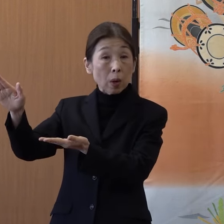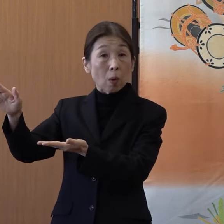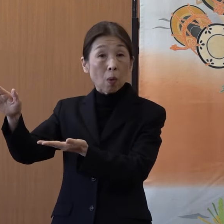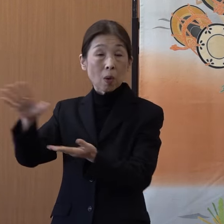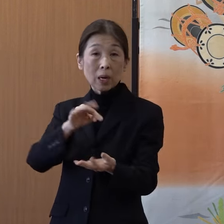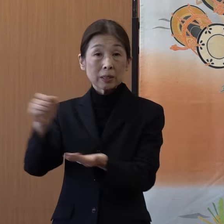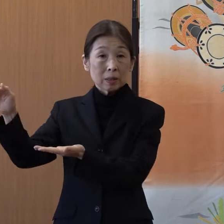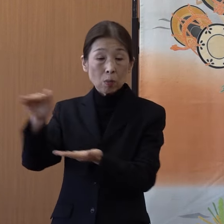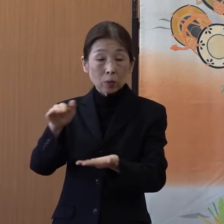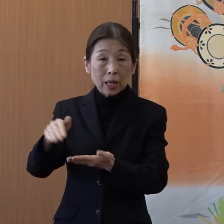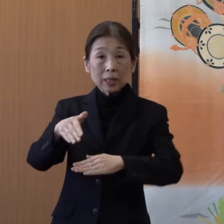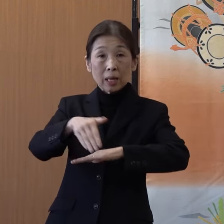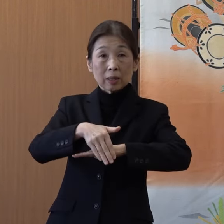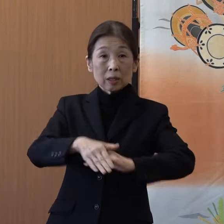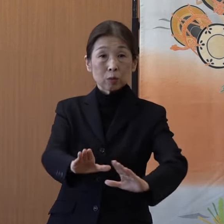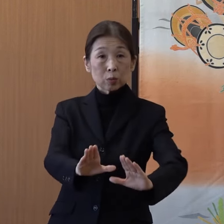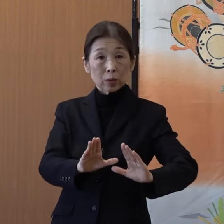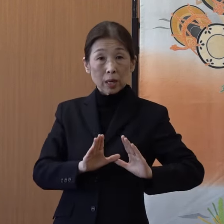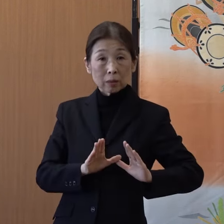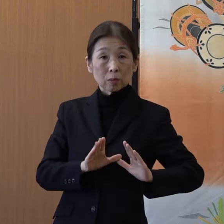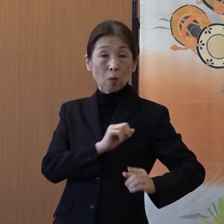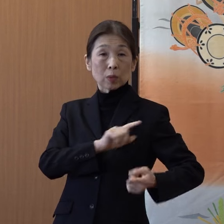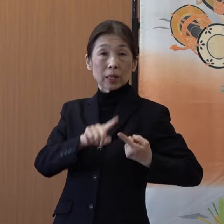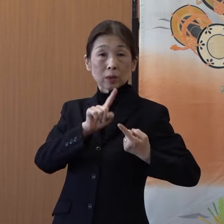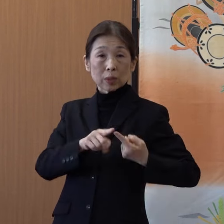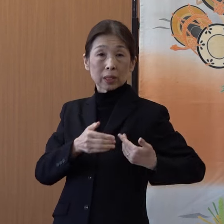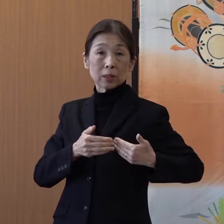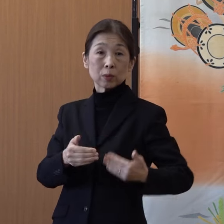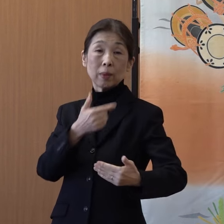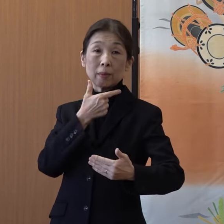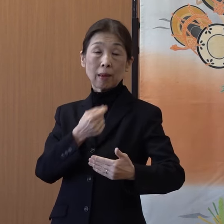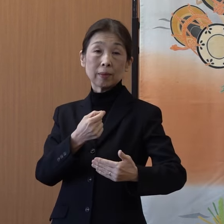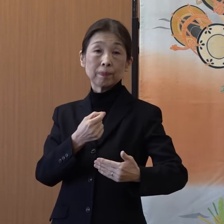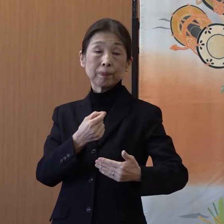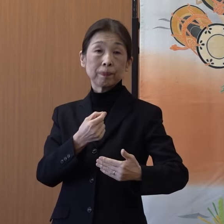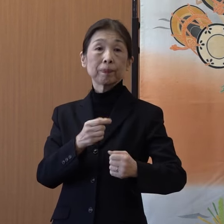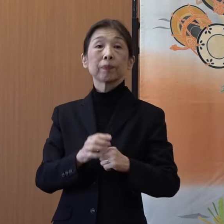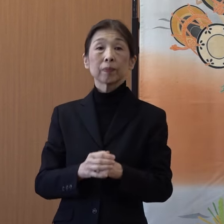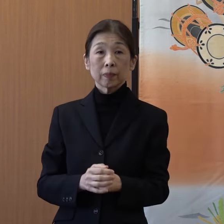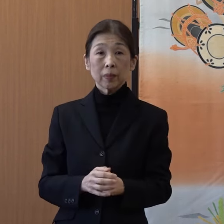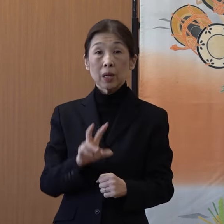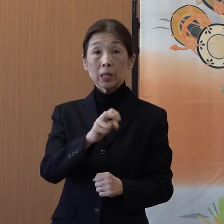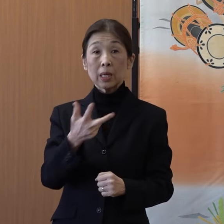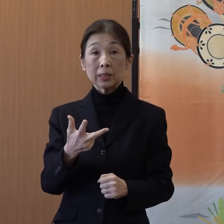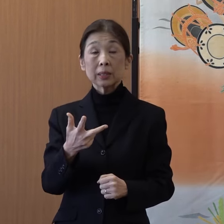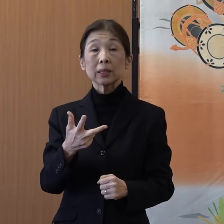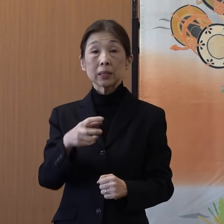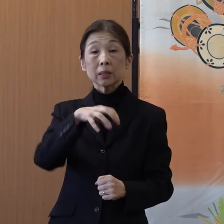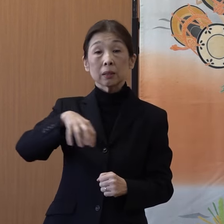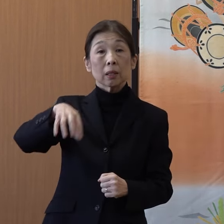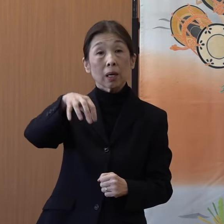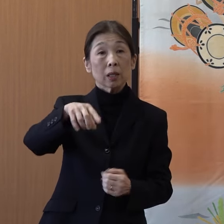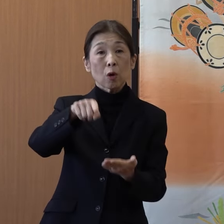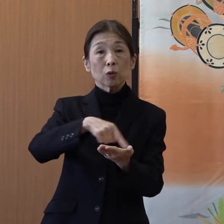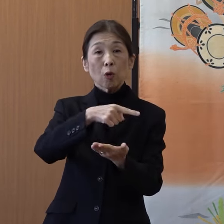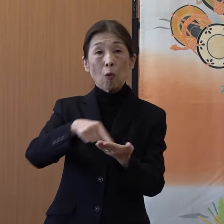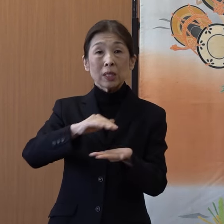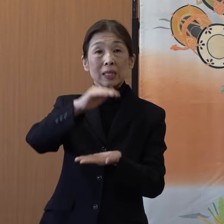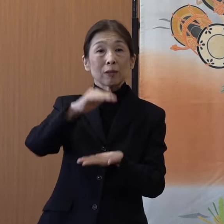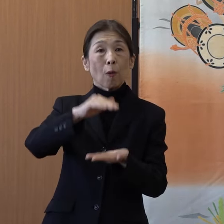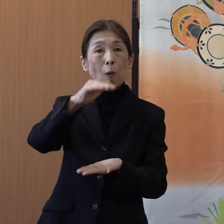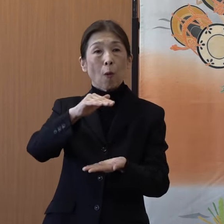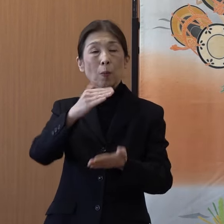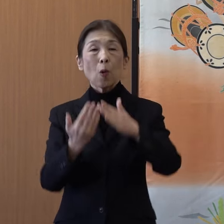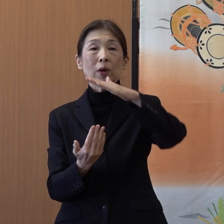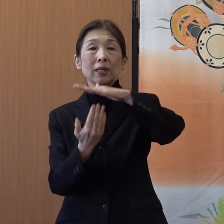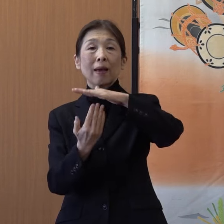ても積極的に協力したいというように思います。もちろん、金沢市内の、処理量というのが、限界が